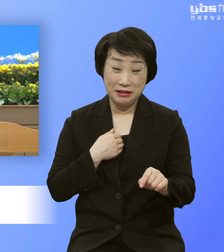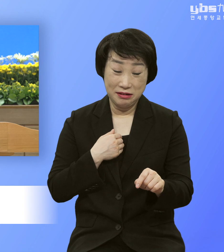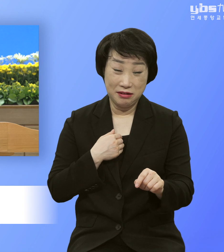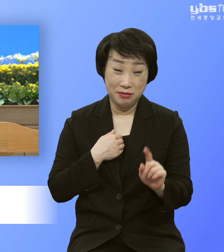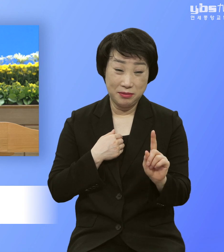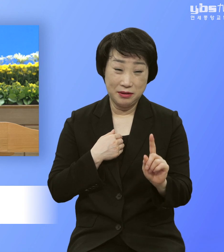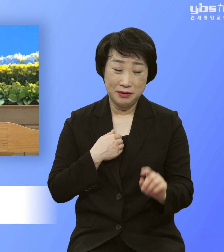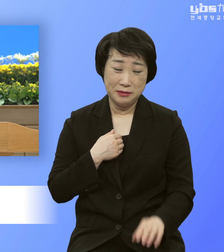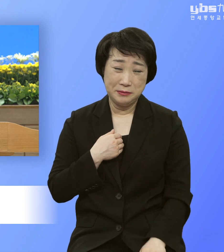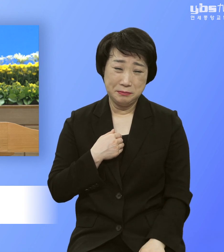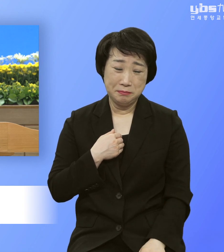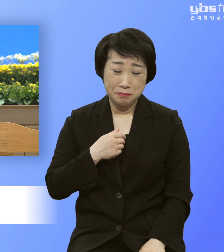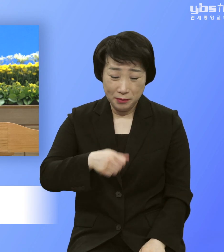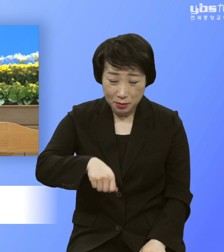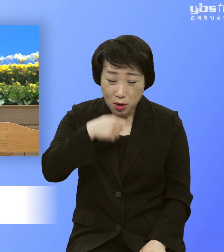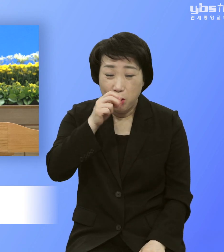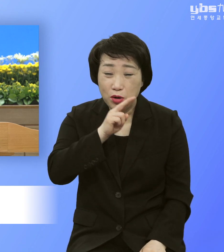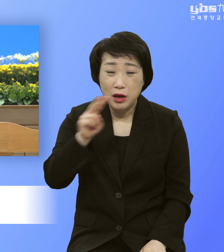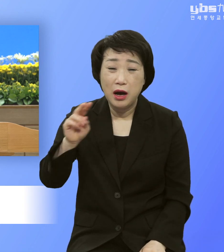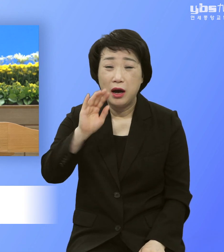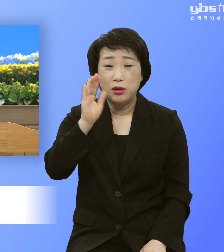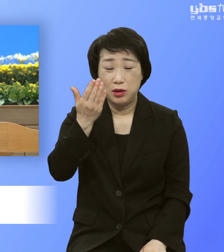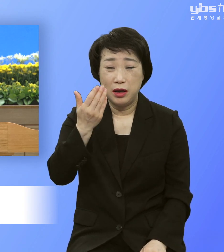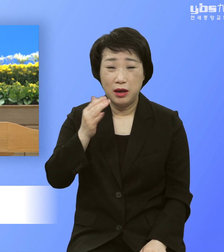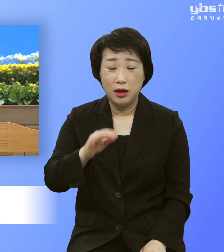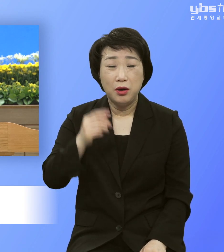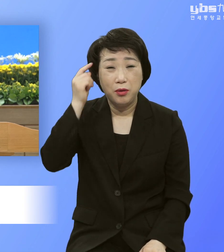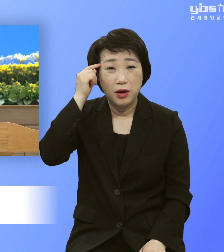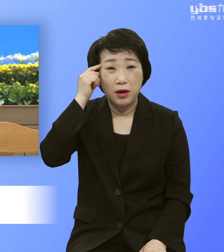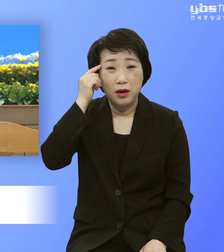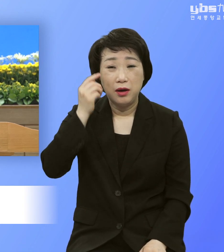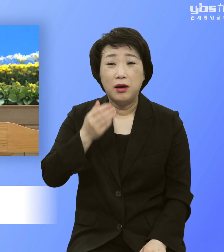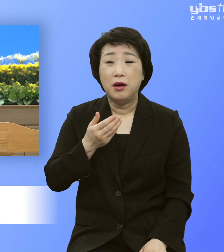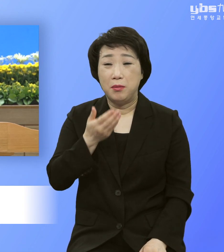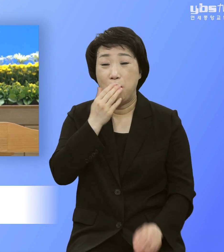그것이라도 먹어야 될 때는 먹어야 살아.